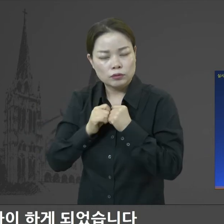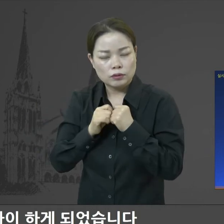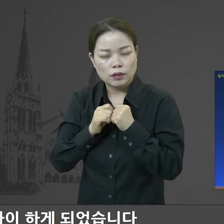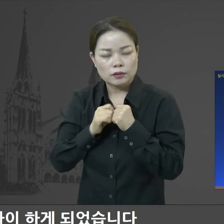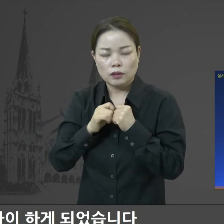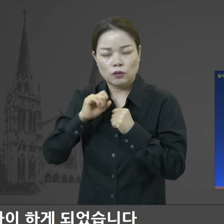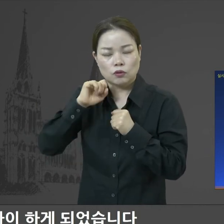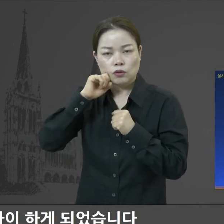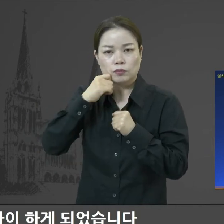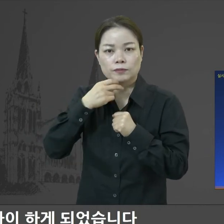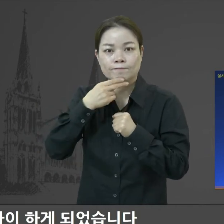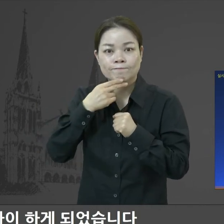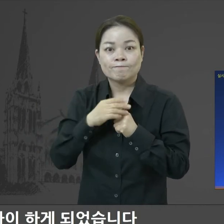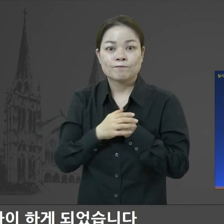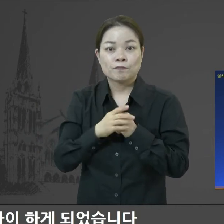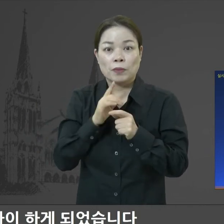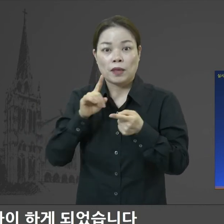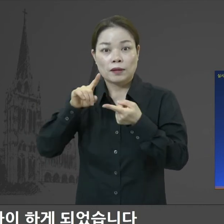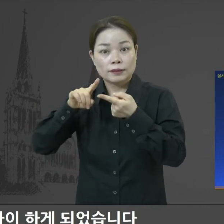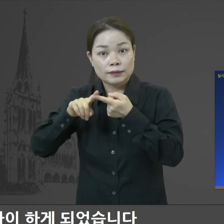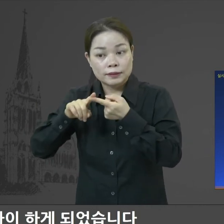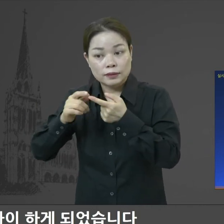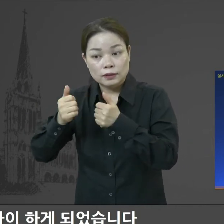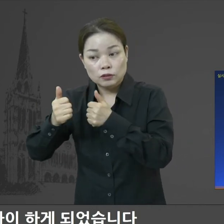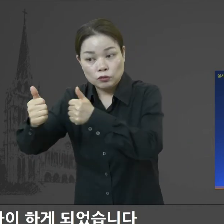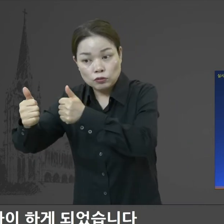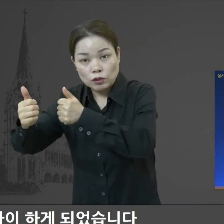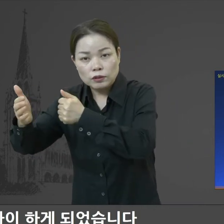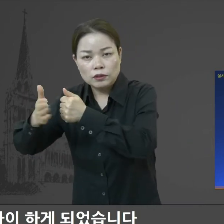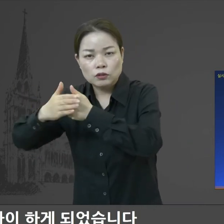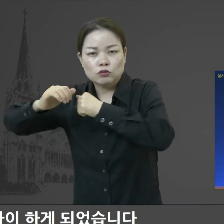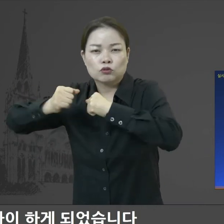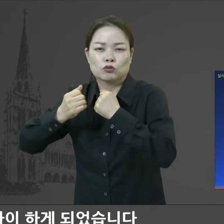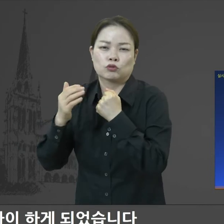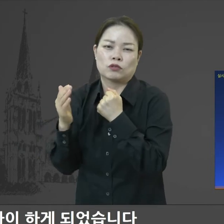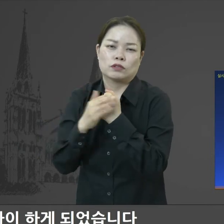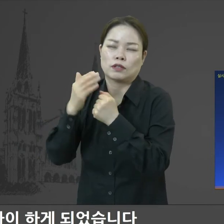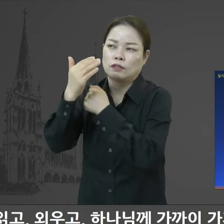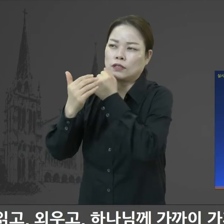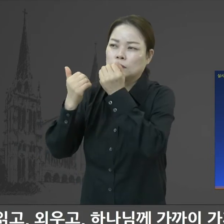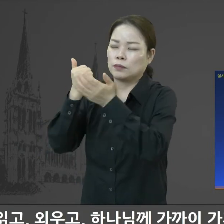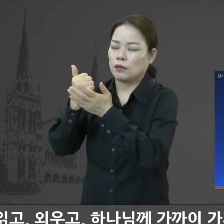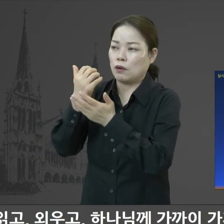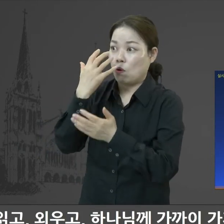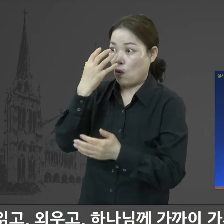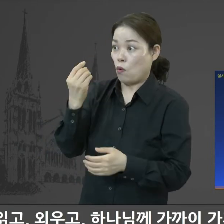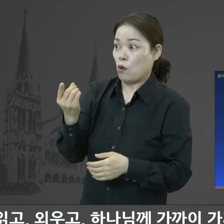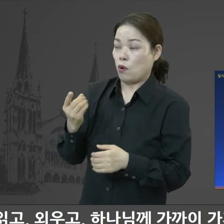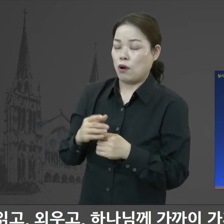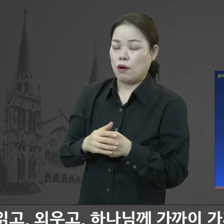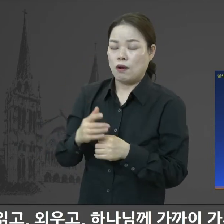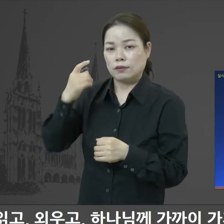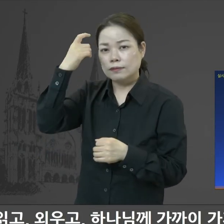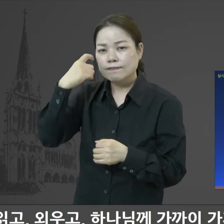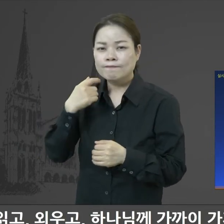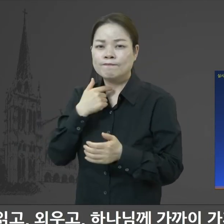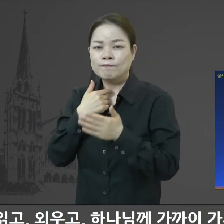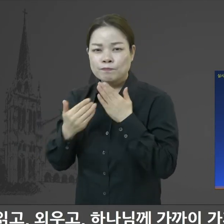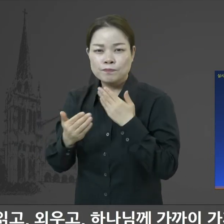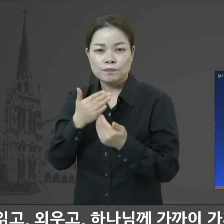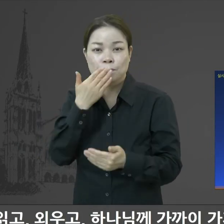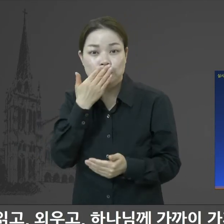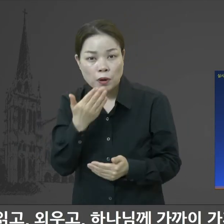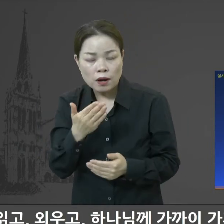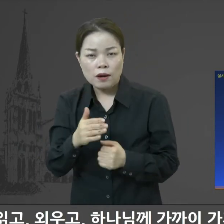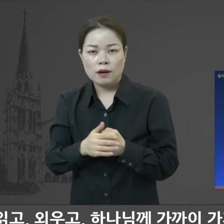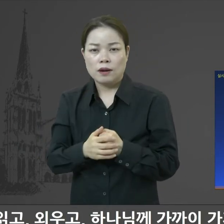않게 되었습니다. 아니, 그 말씀을 따라갔더니 더 하나님이 크게 보이는 거예요. 더 깊이 경험되는 것이죠. 그러니